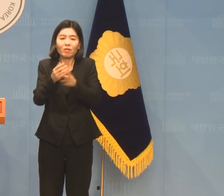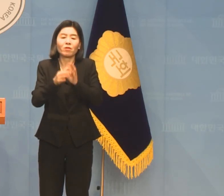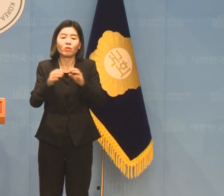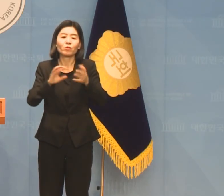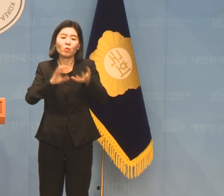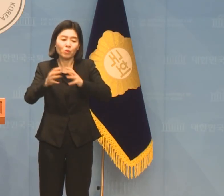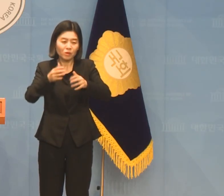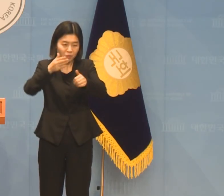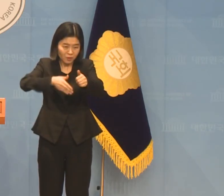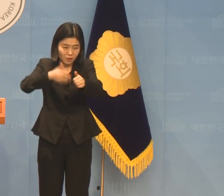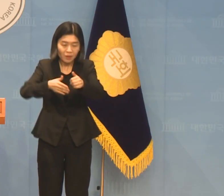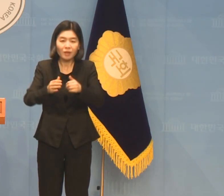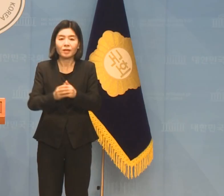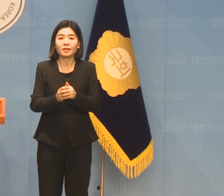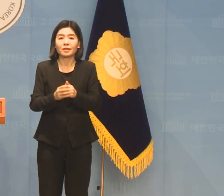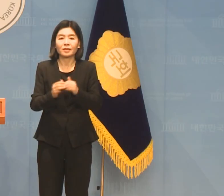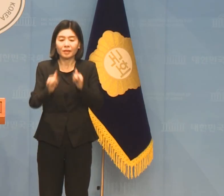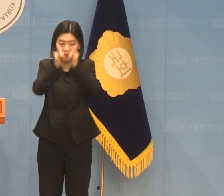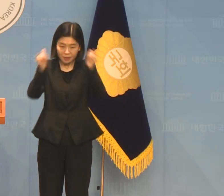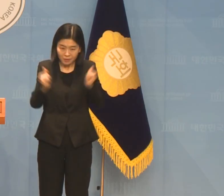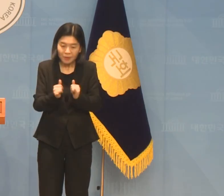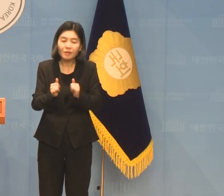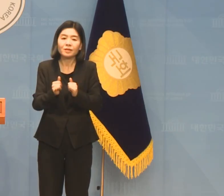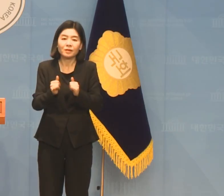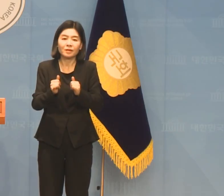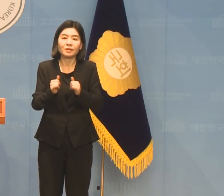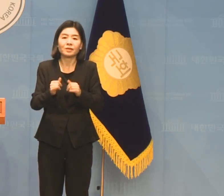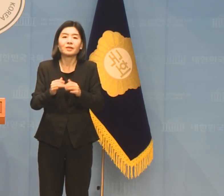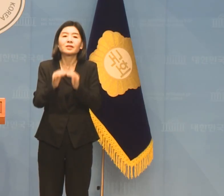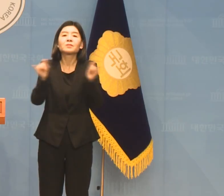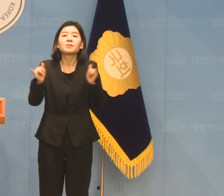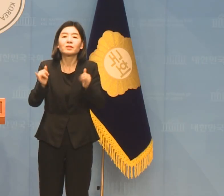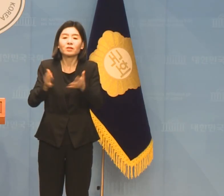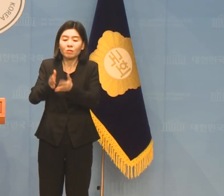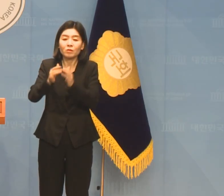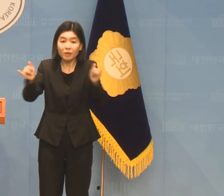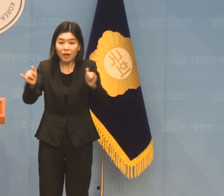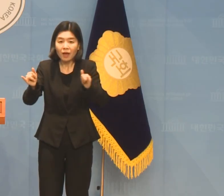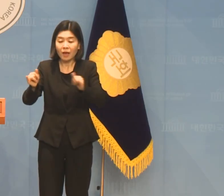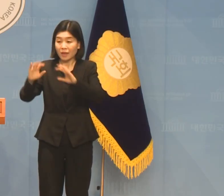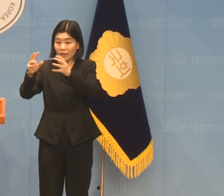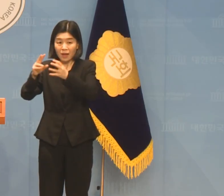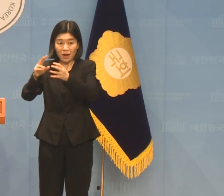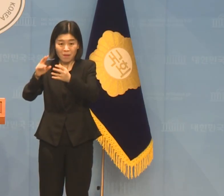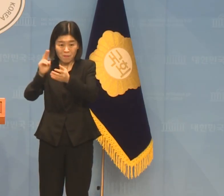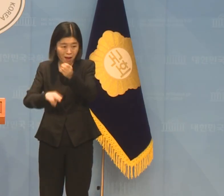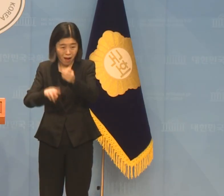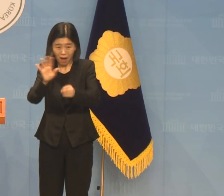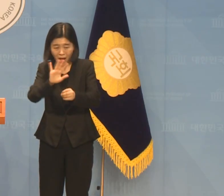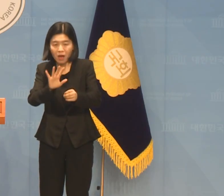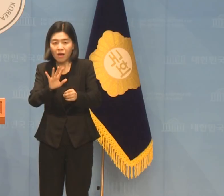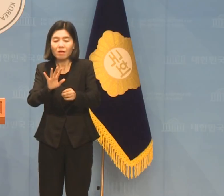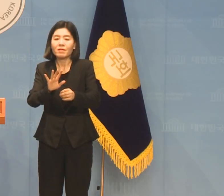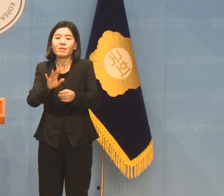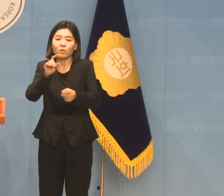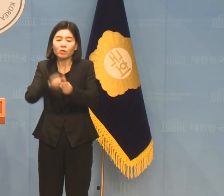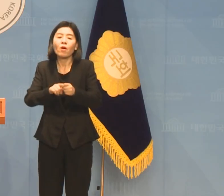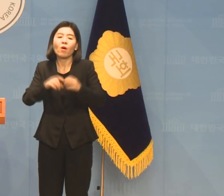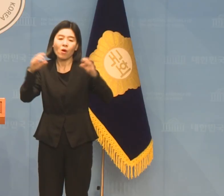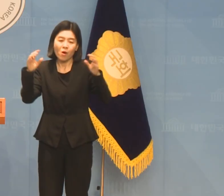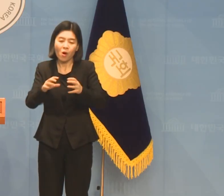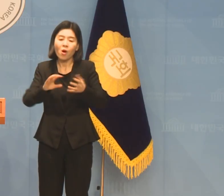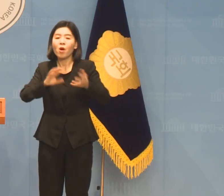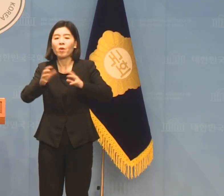시민사회와 전문가들도 매국 협상에 대한 공동행동을 벌일 것을 제안드립니다. 매국